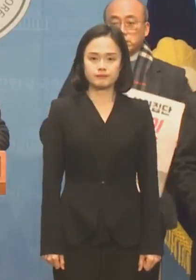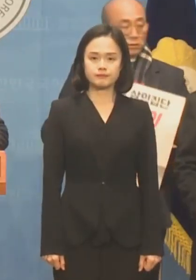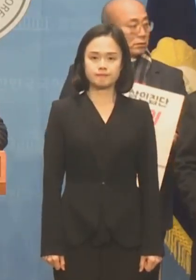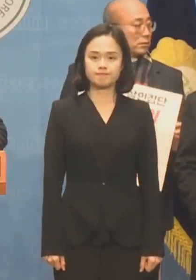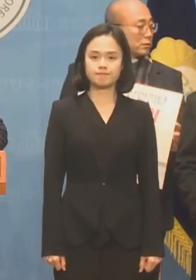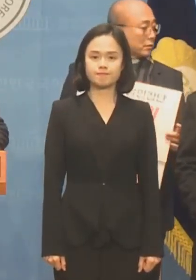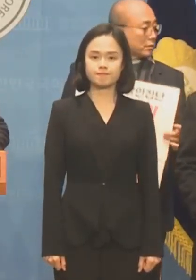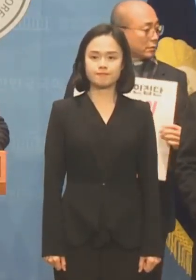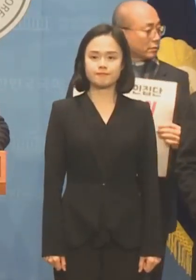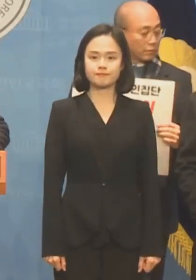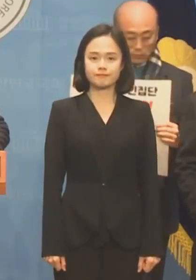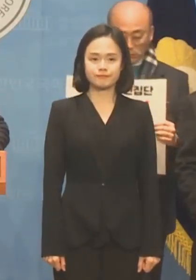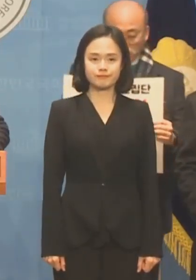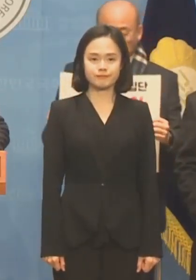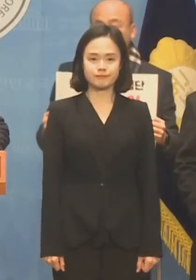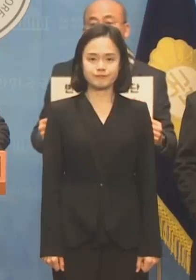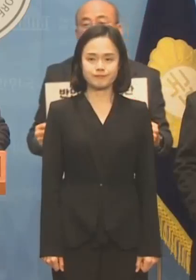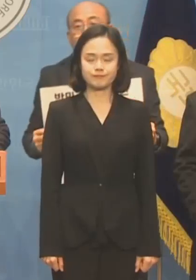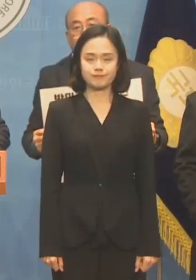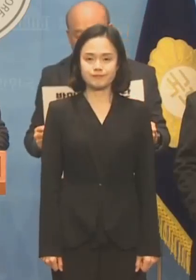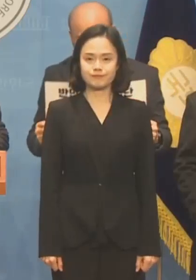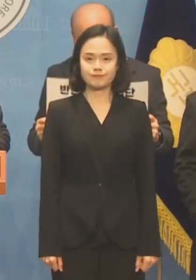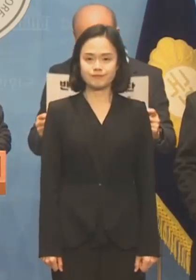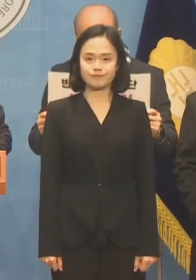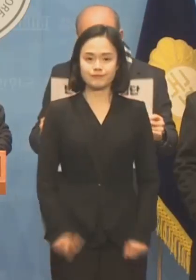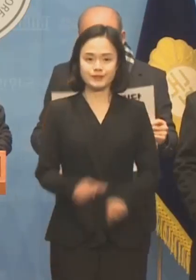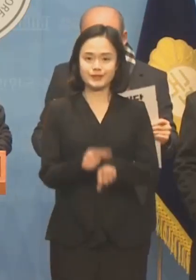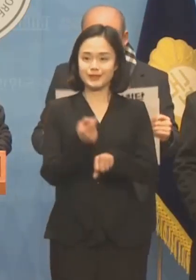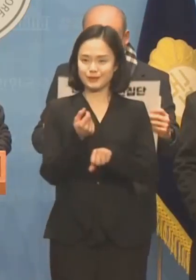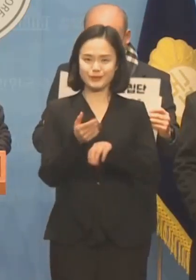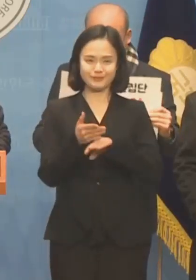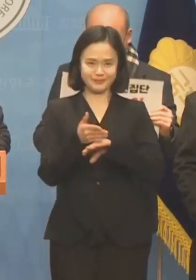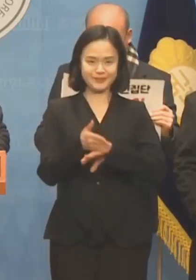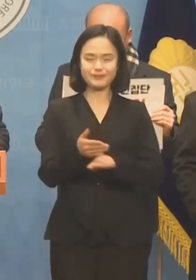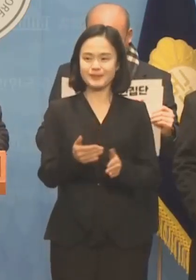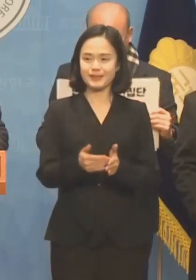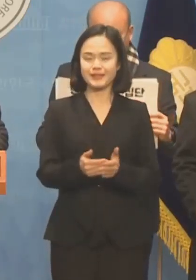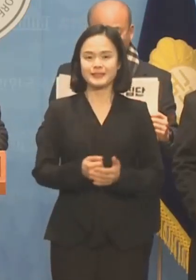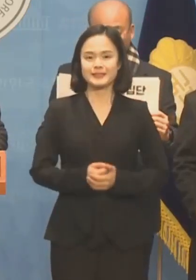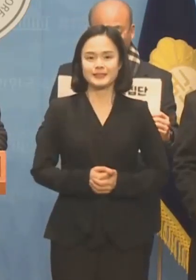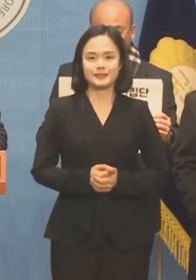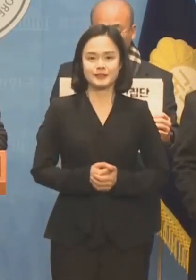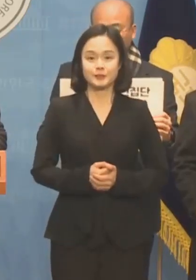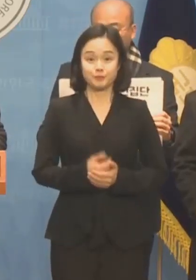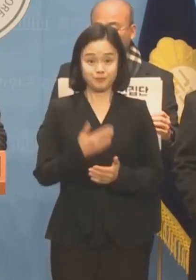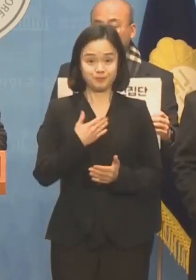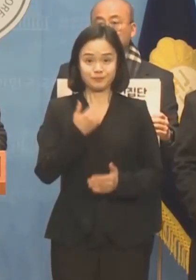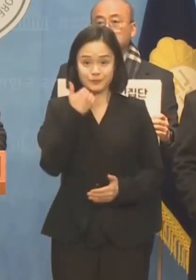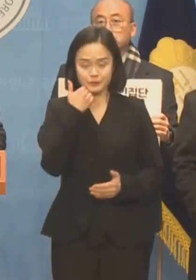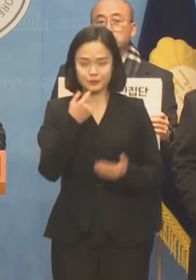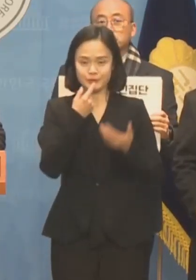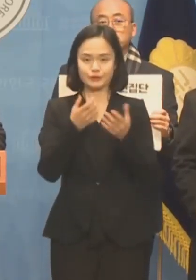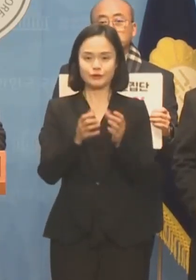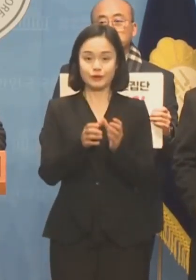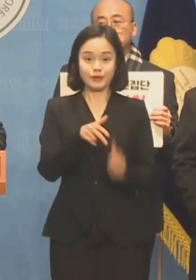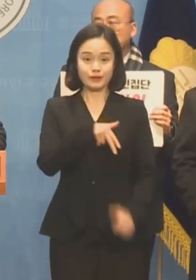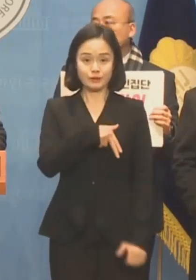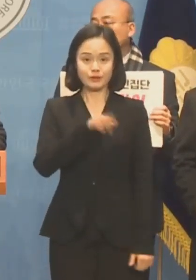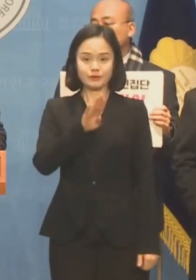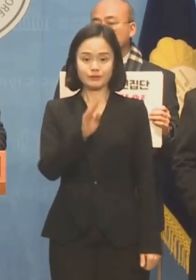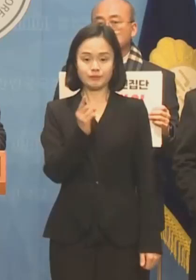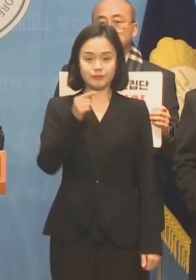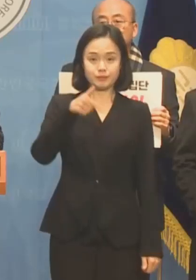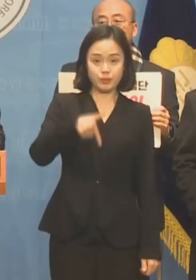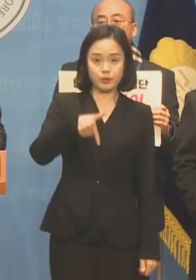네, 예정보다 조금 늦었습니다. 저는 더불어민주당 국회의원 복귀왕이라고